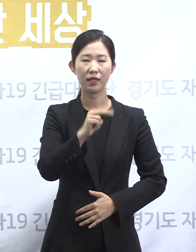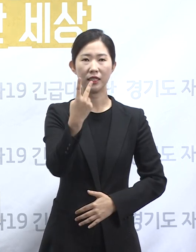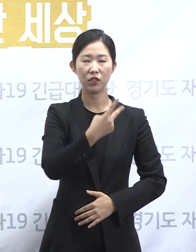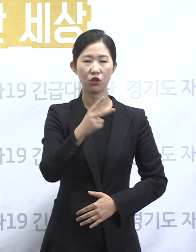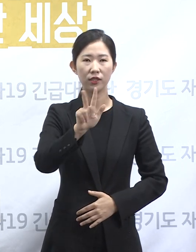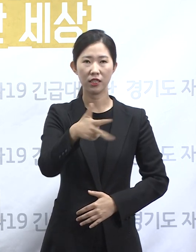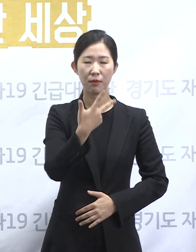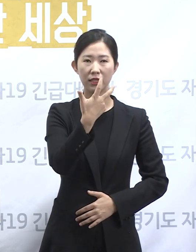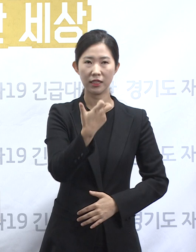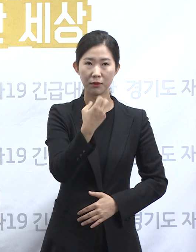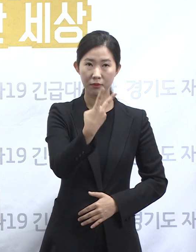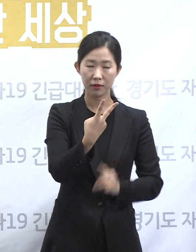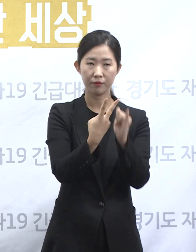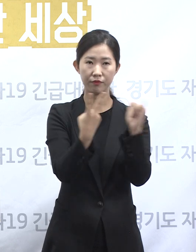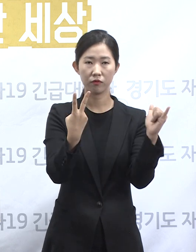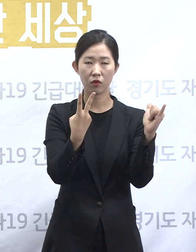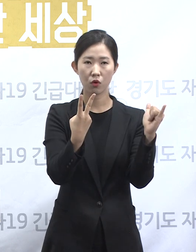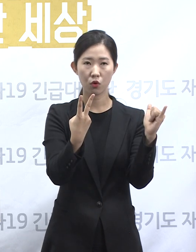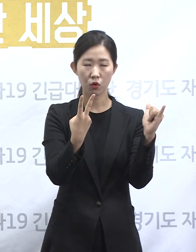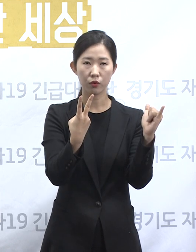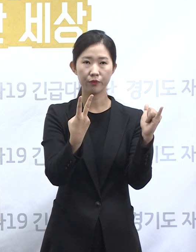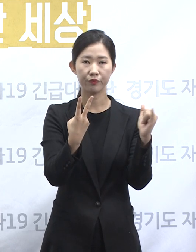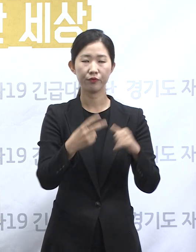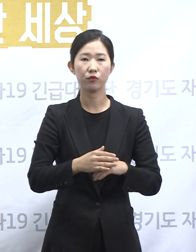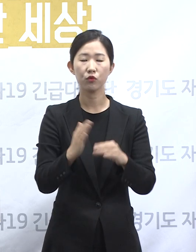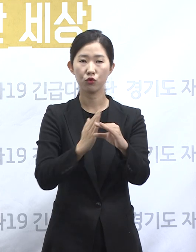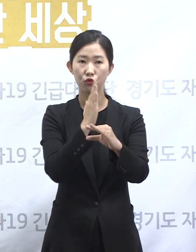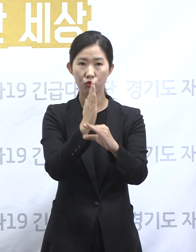22,772명으로 이 중 65.3%인